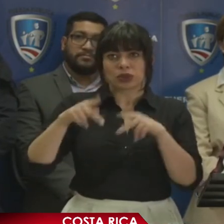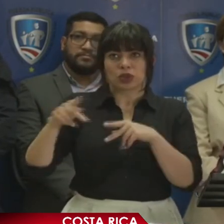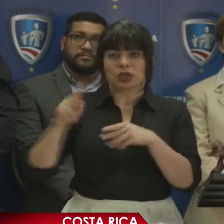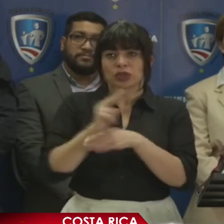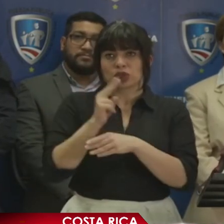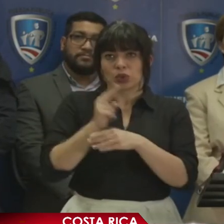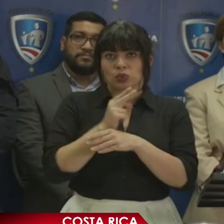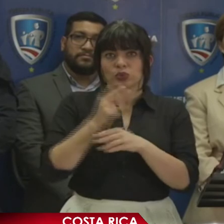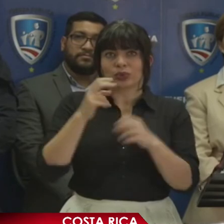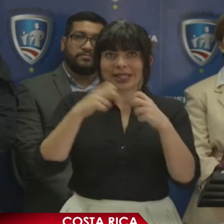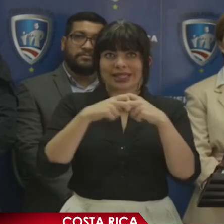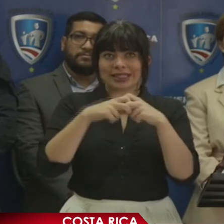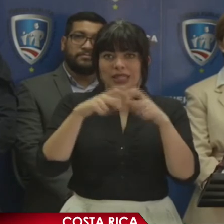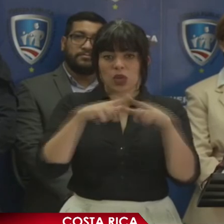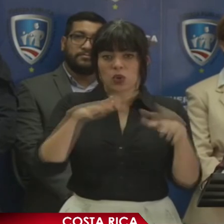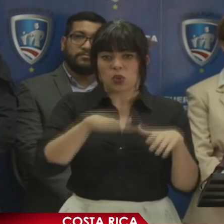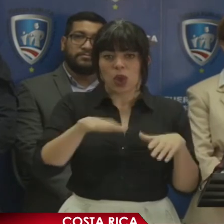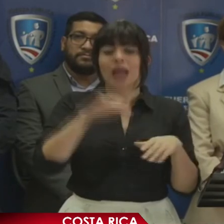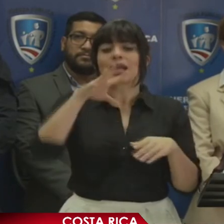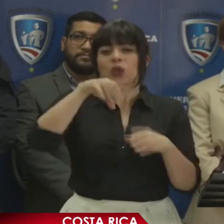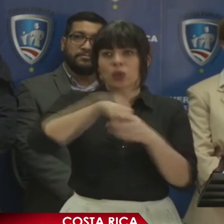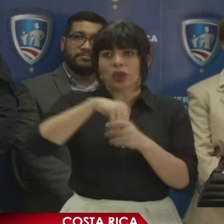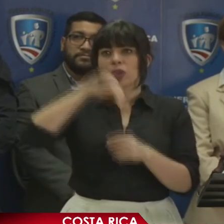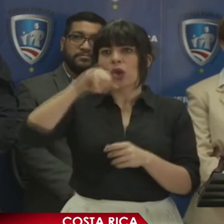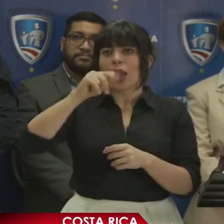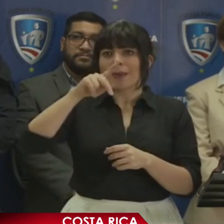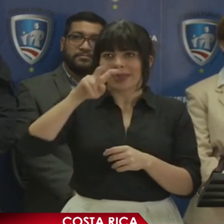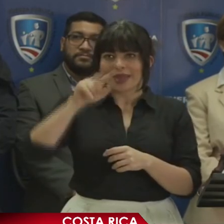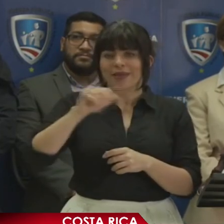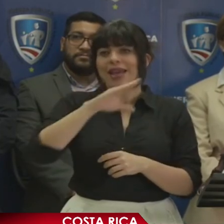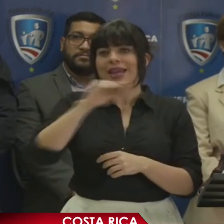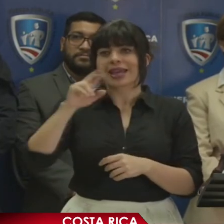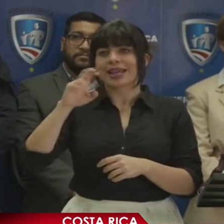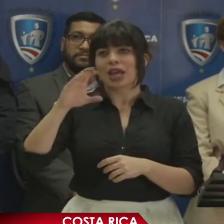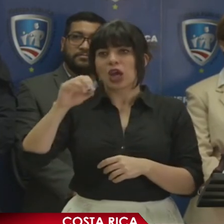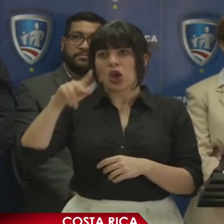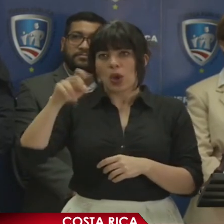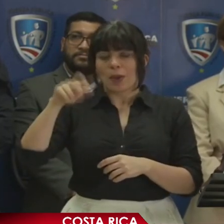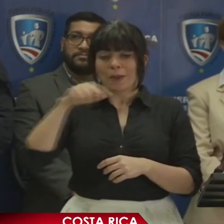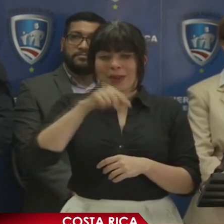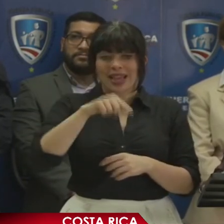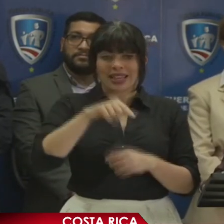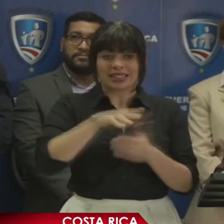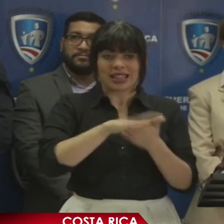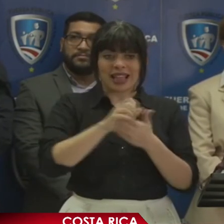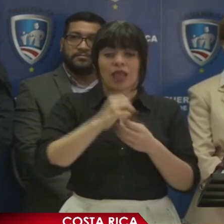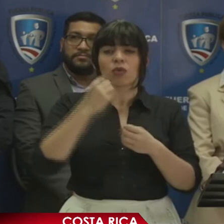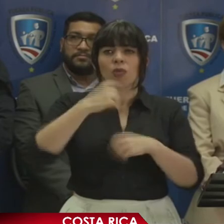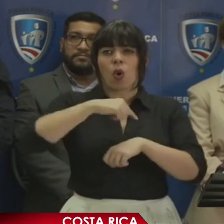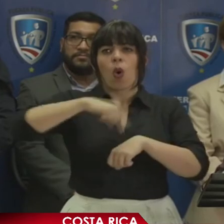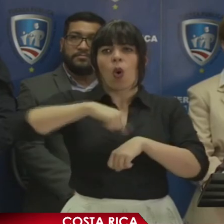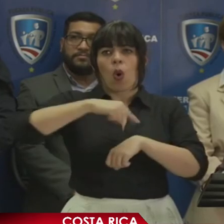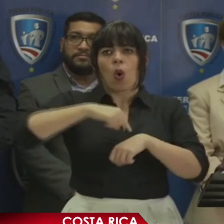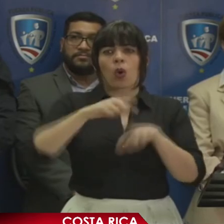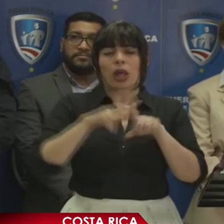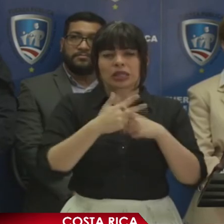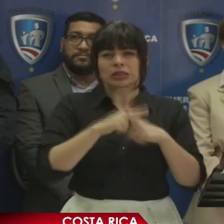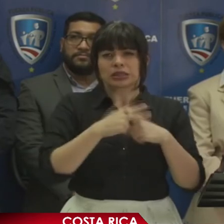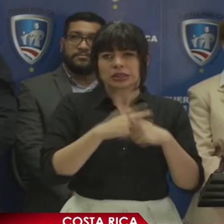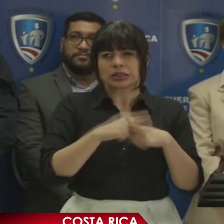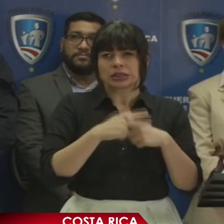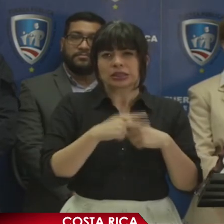zona dentro de ellos ésta japdeva y el plantel de recope esta avería duró varias horas en poder prepararse